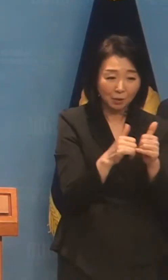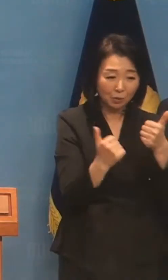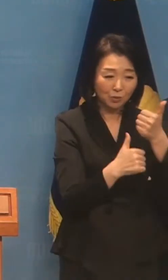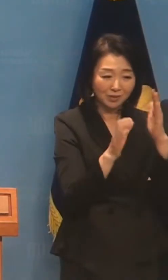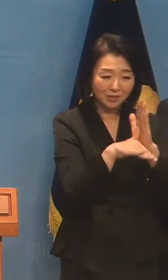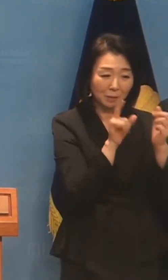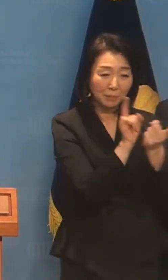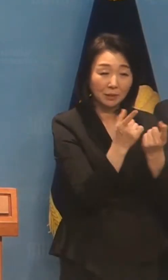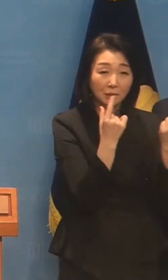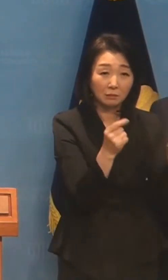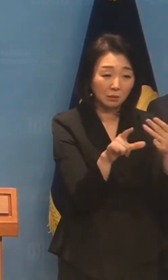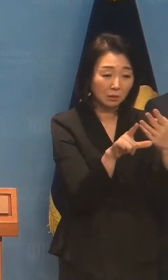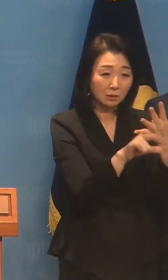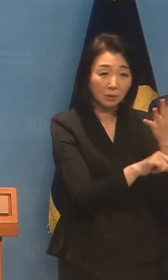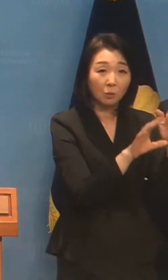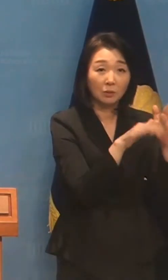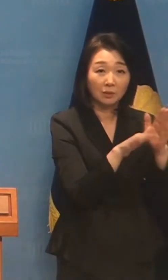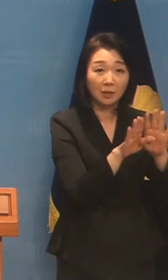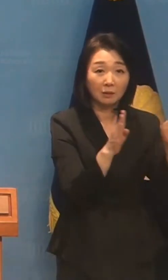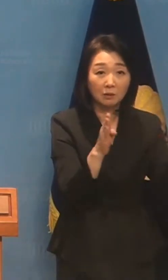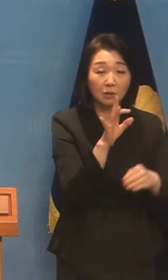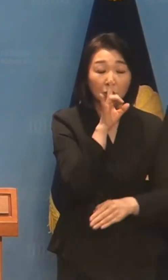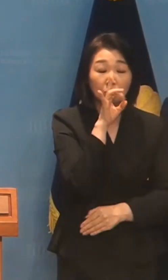것처럼 지난 4월 열린